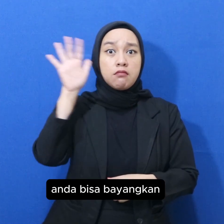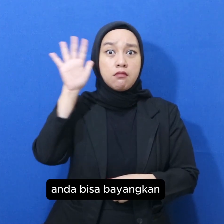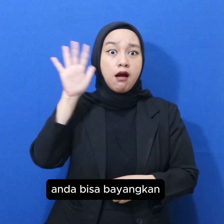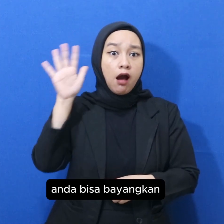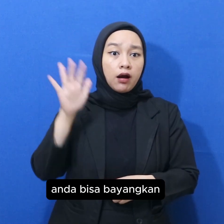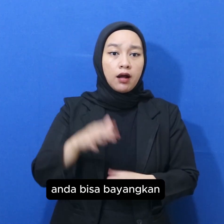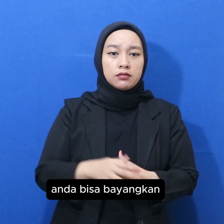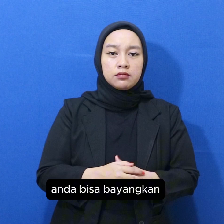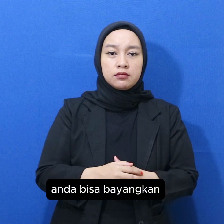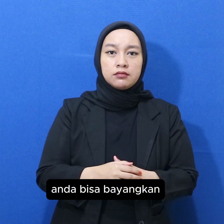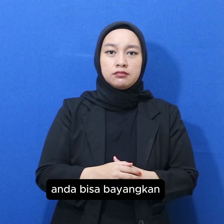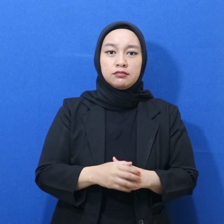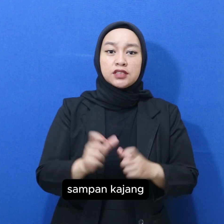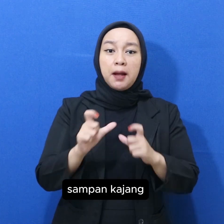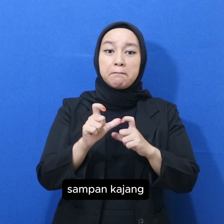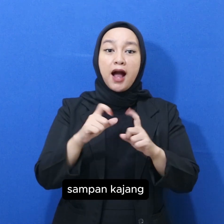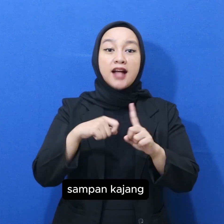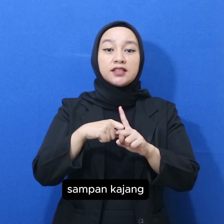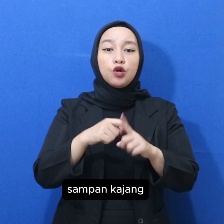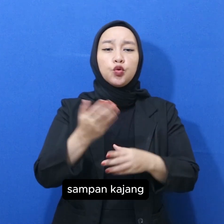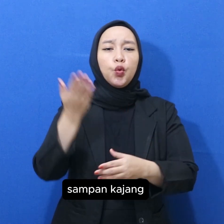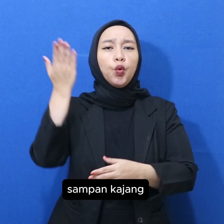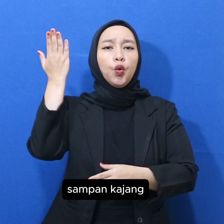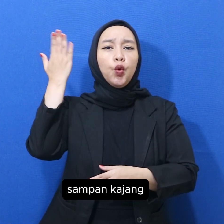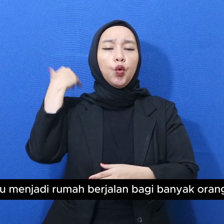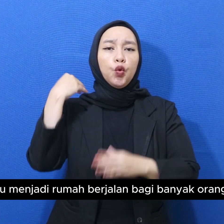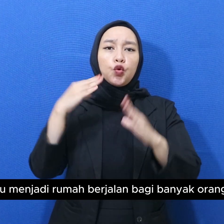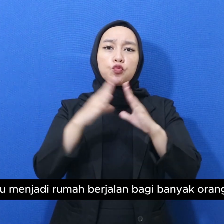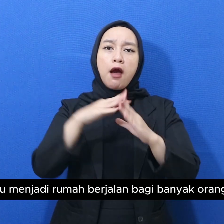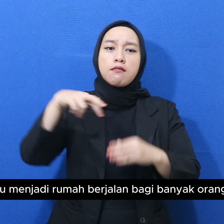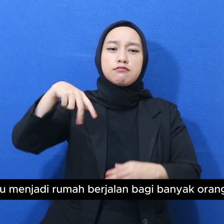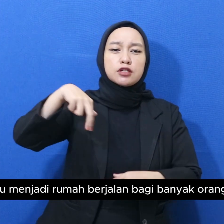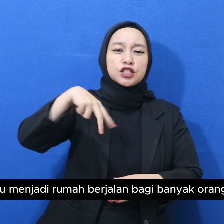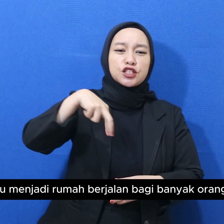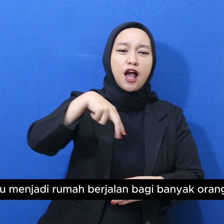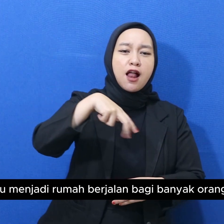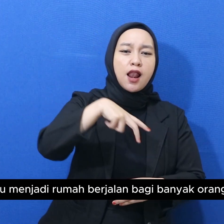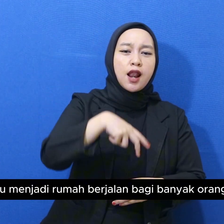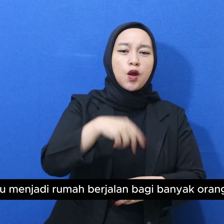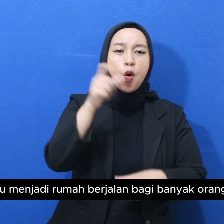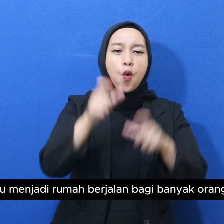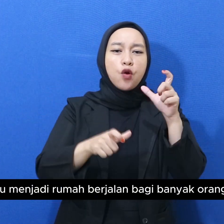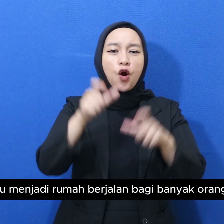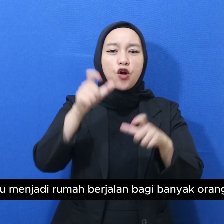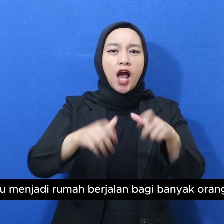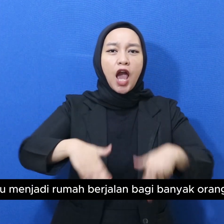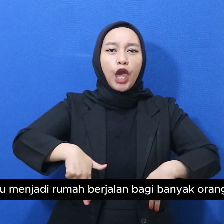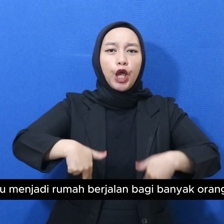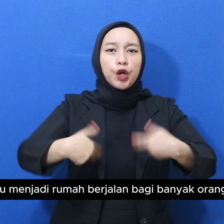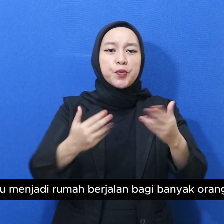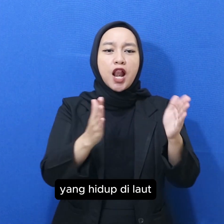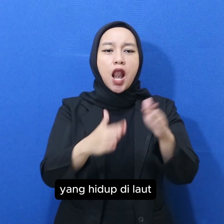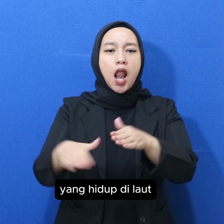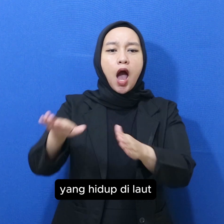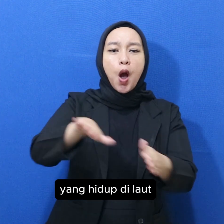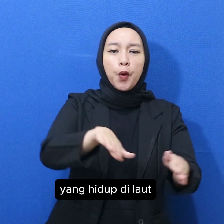bayangkan, Sampan Kajang dulu menjadi rumah berjalan bagi banyak orang yang hidup di laut, yang